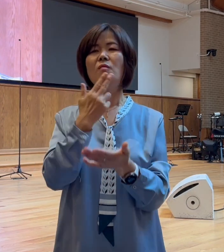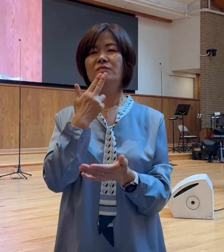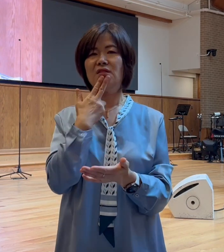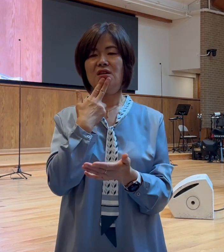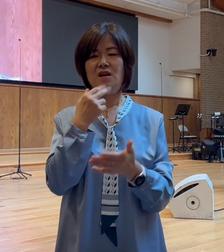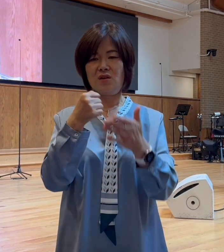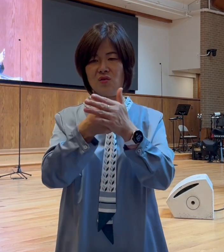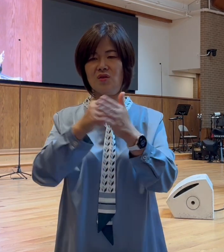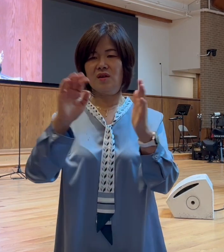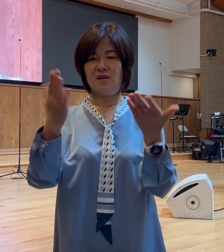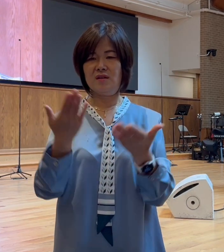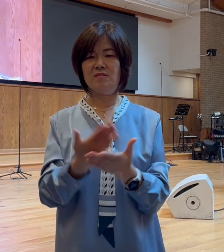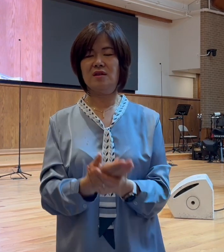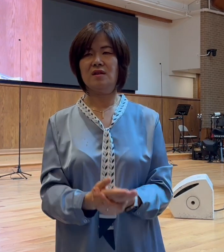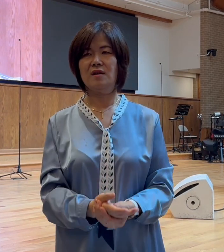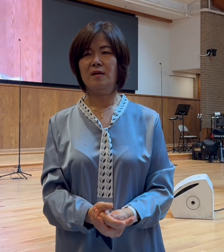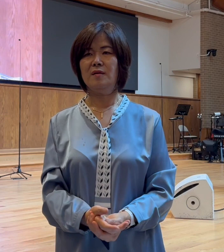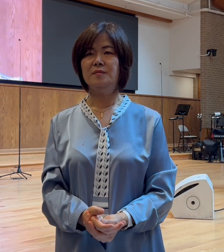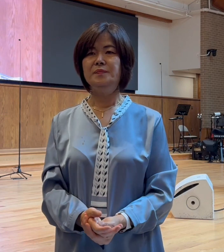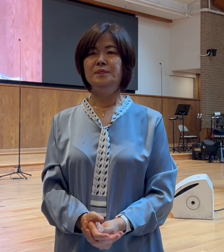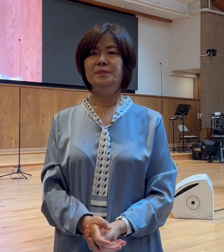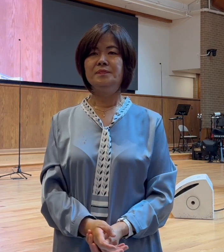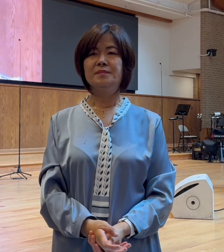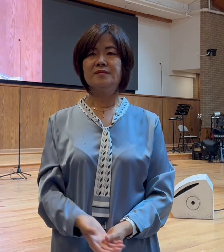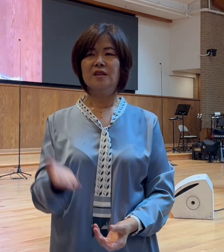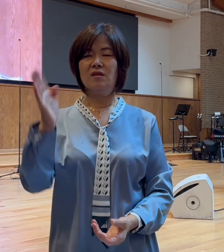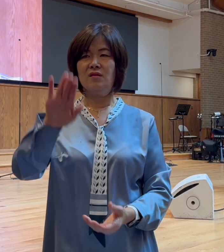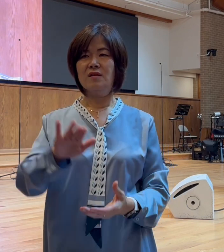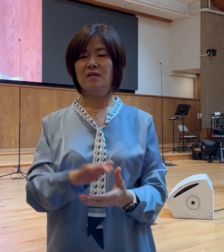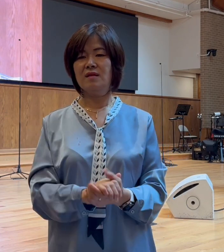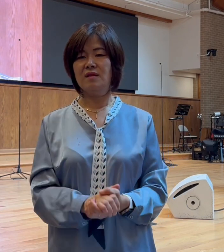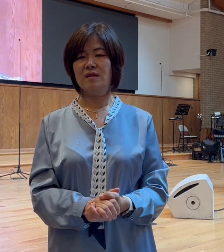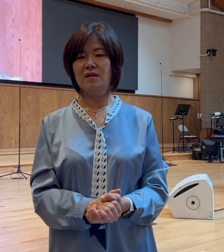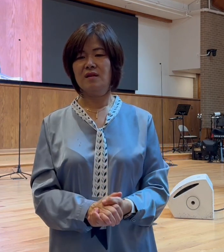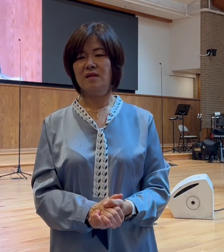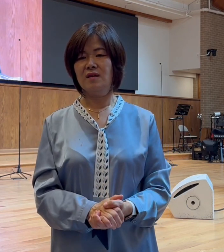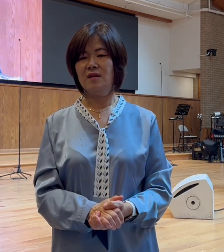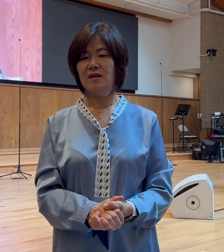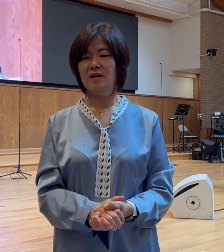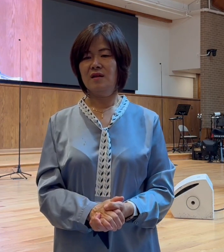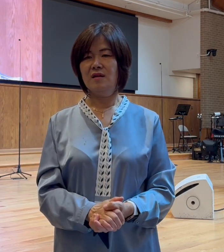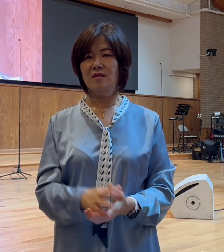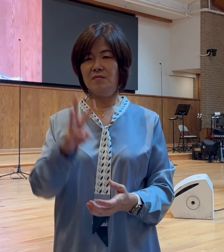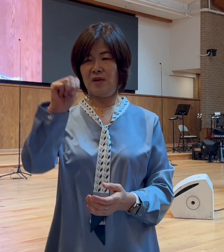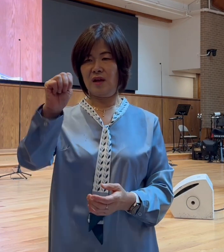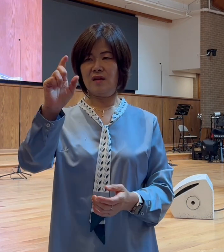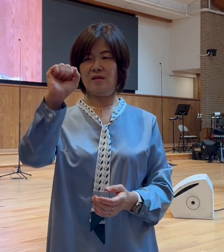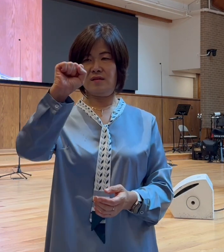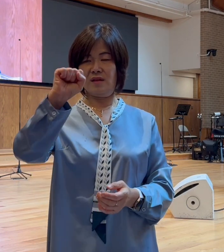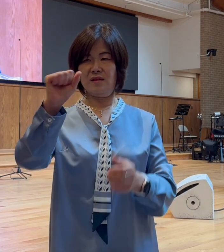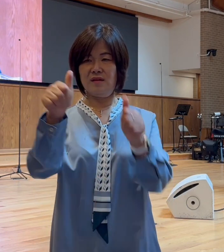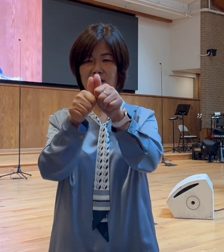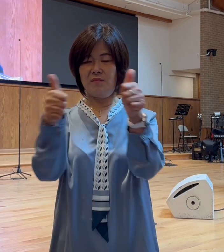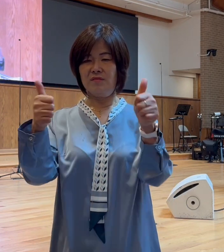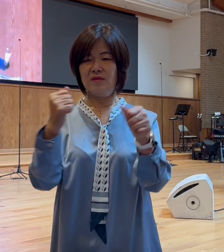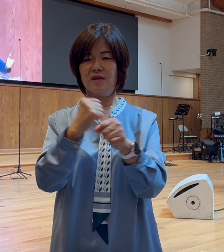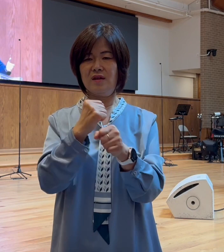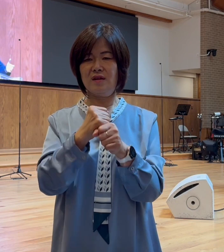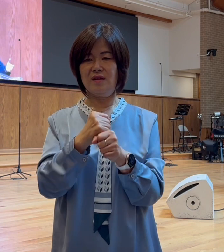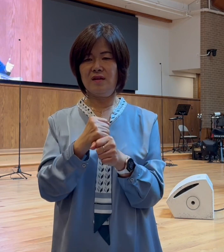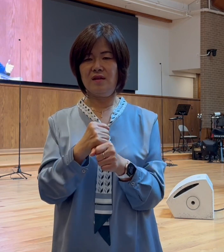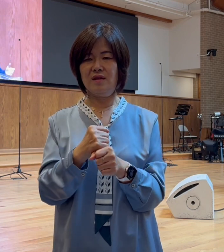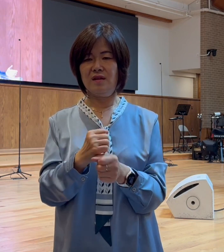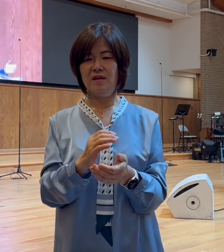거죠. 물론 법적으로는 그럴 수 있다고 생각을 해요. 그런데 마이클 샌델에게 갈 필요도